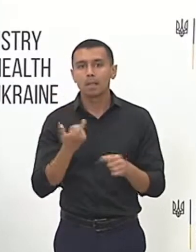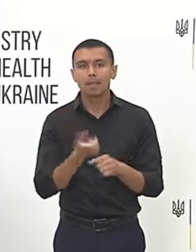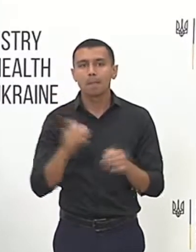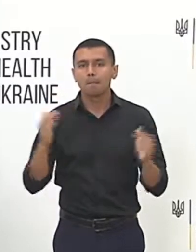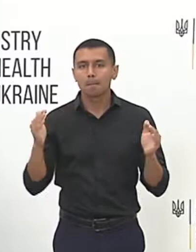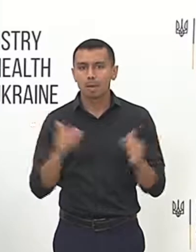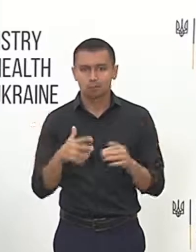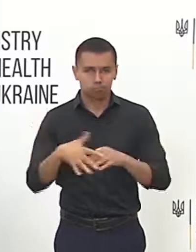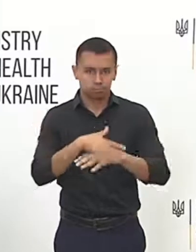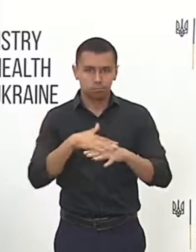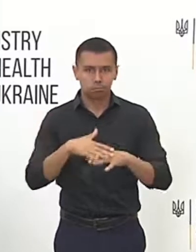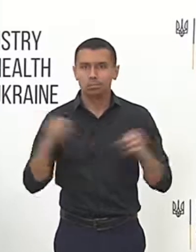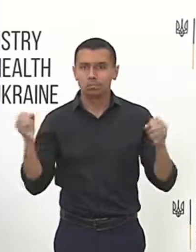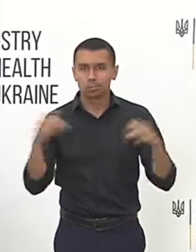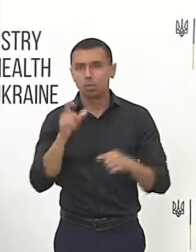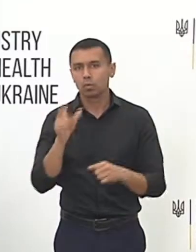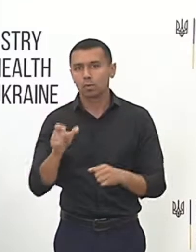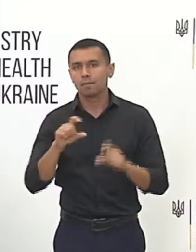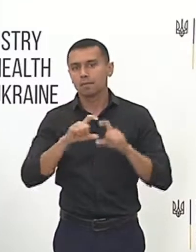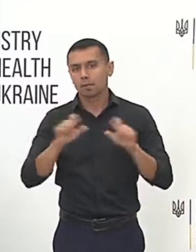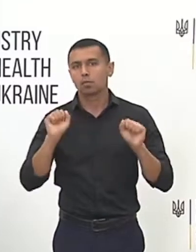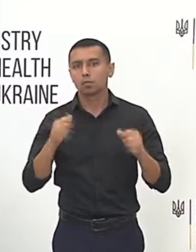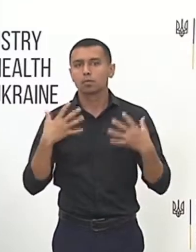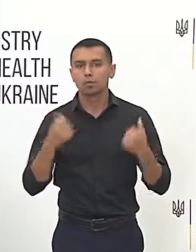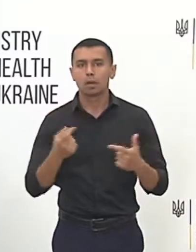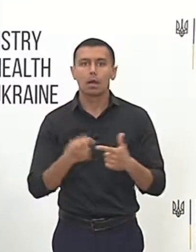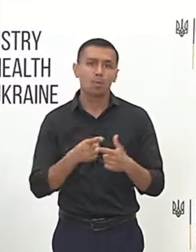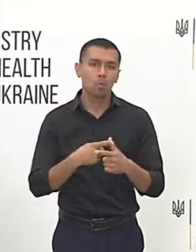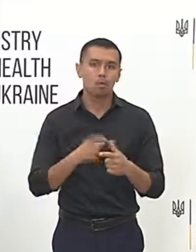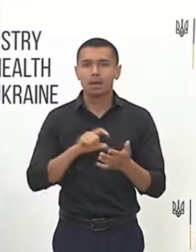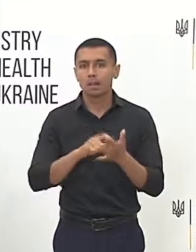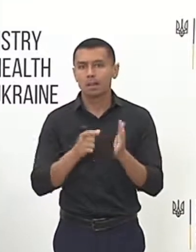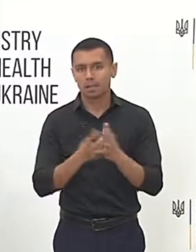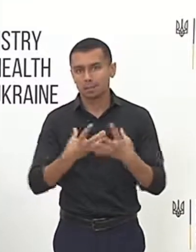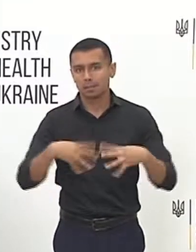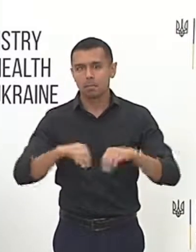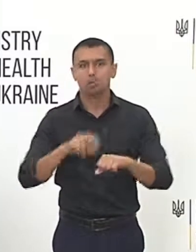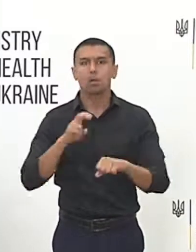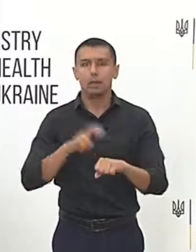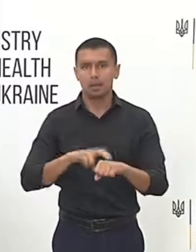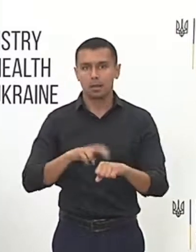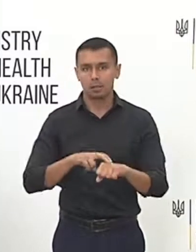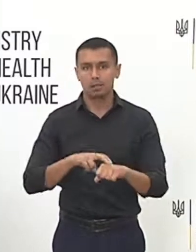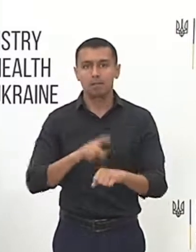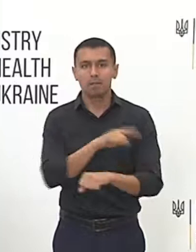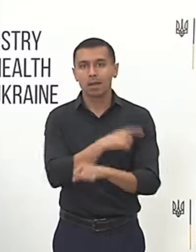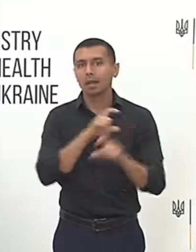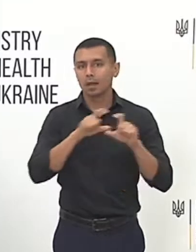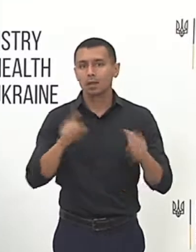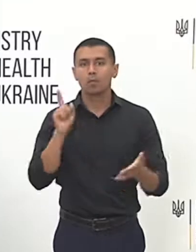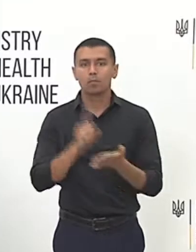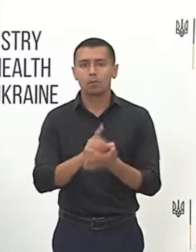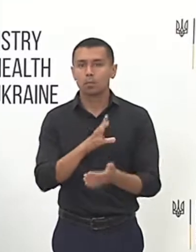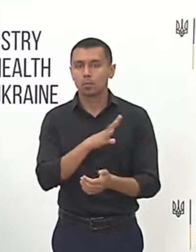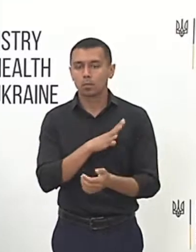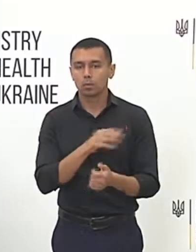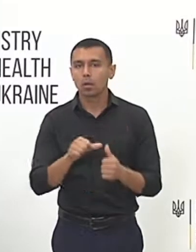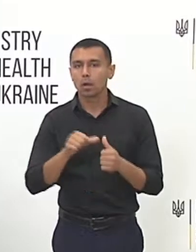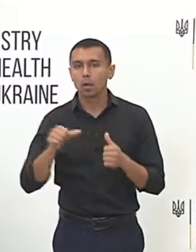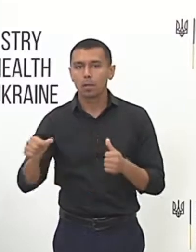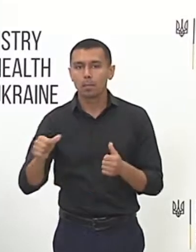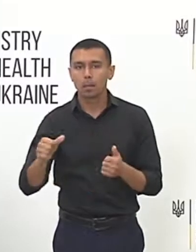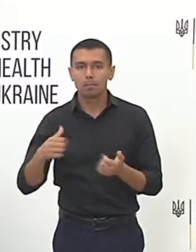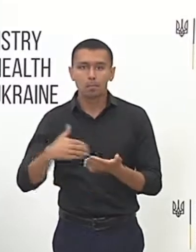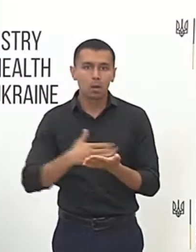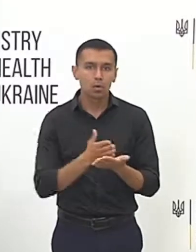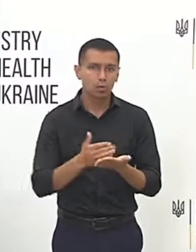найменше скупчення людей в закладі охорони здоров'я або в кабінеті сімейного лікаря. В лікарні повинні бути окремі